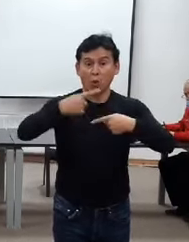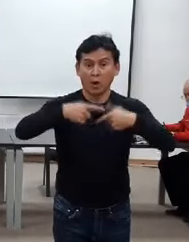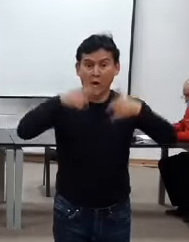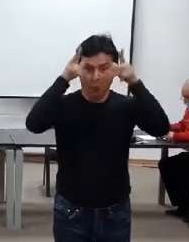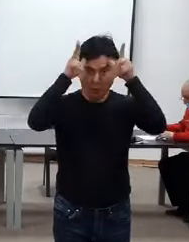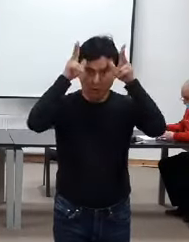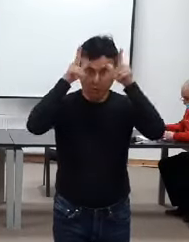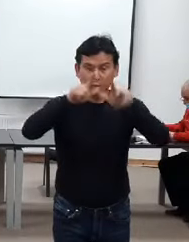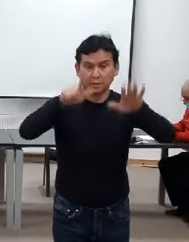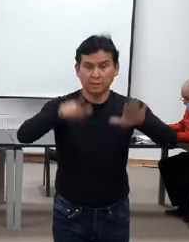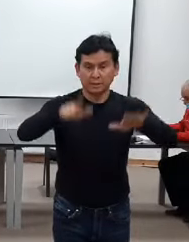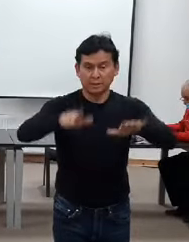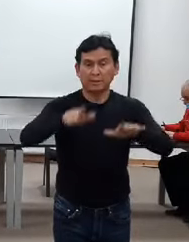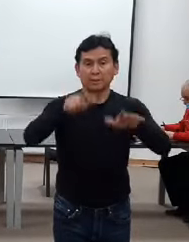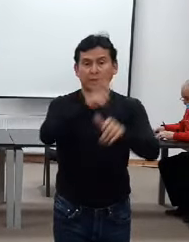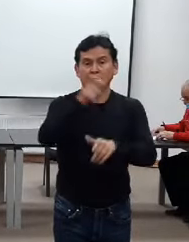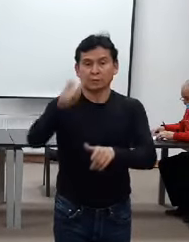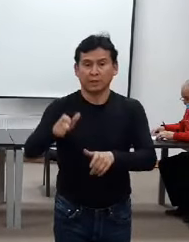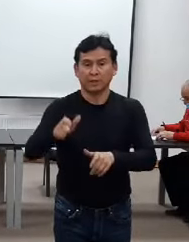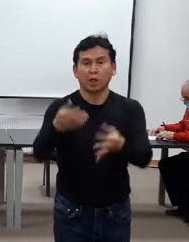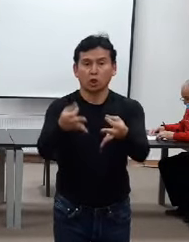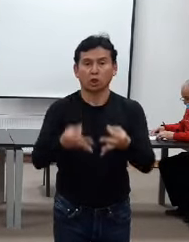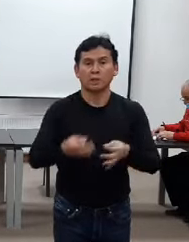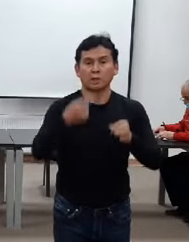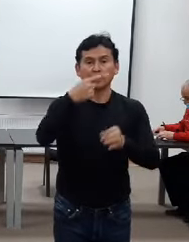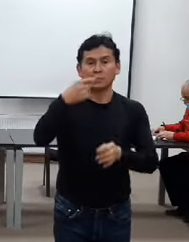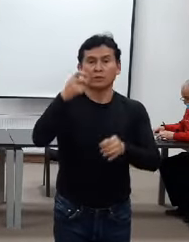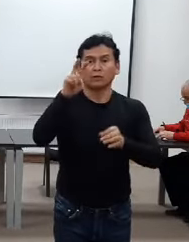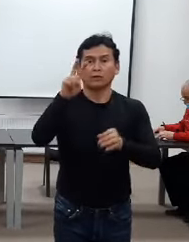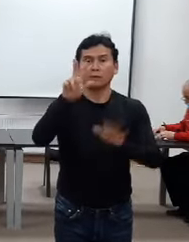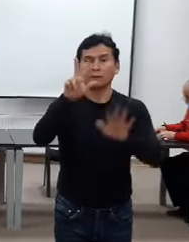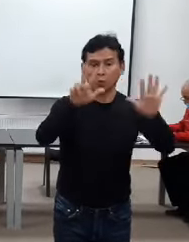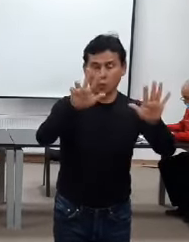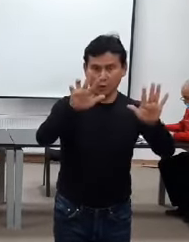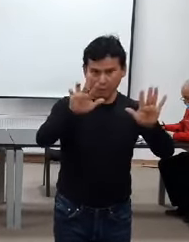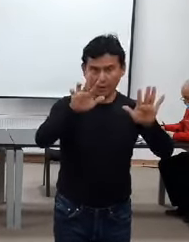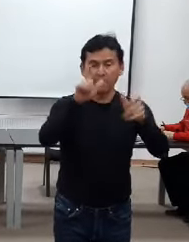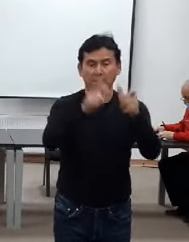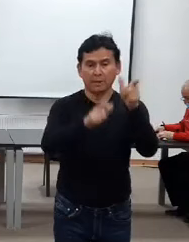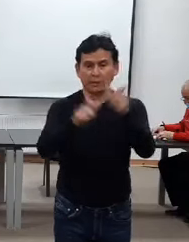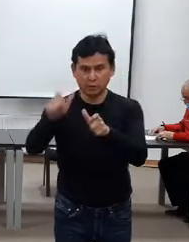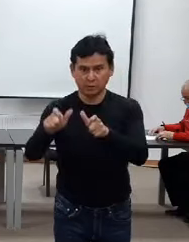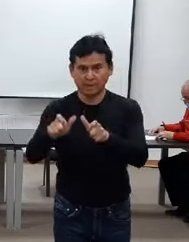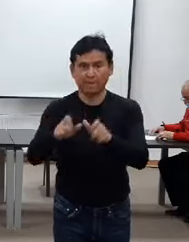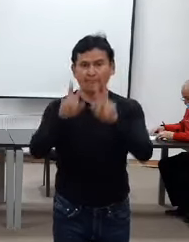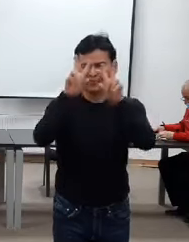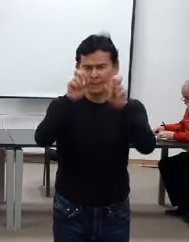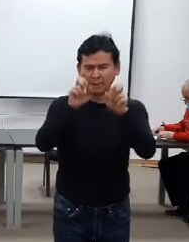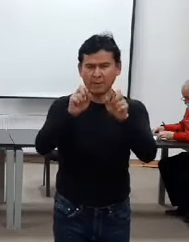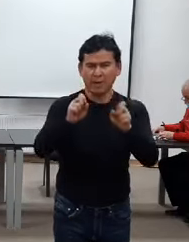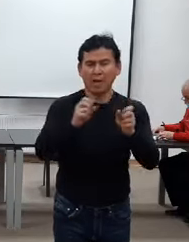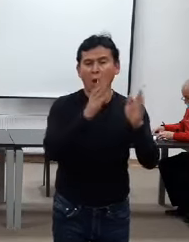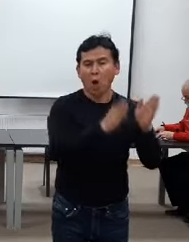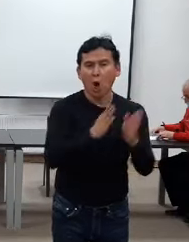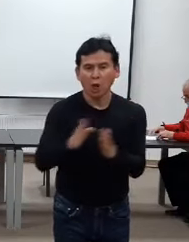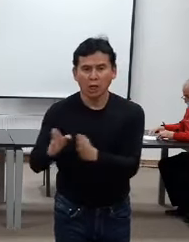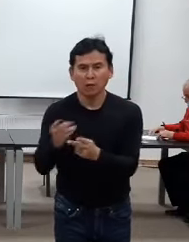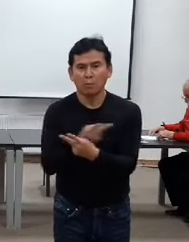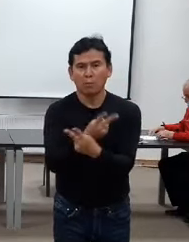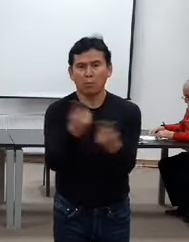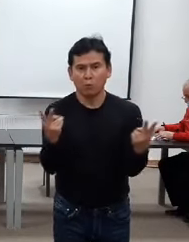17 personas. Total, 129 personas. Respecto al orden público, hasta el día de ayer